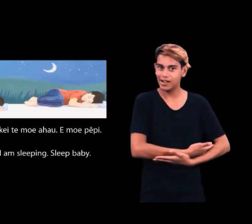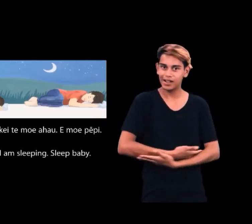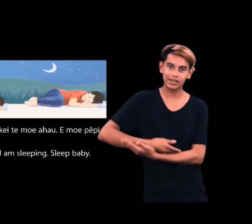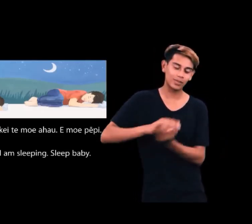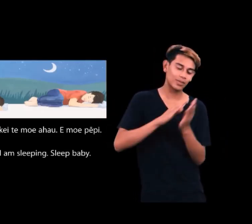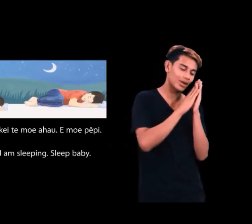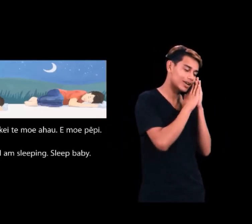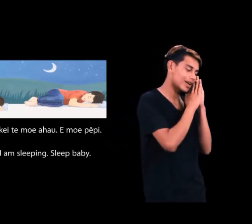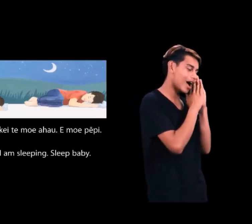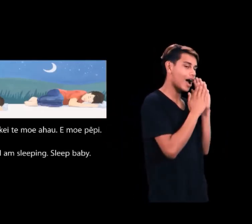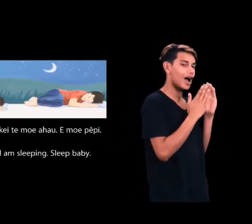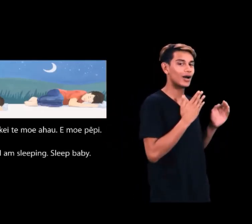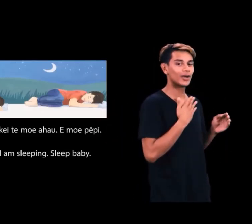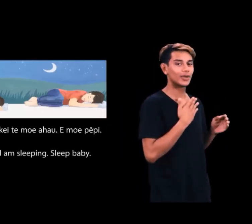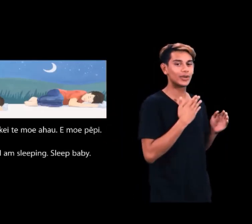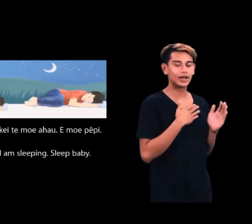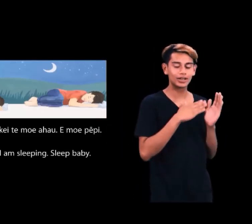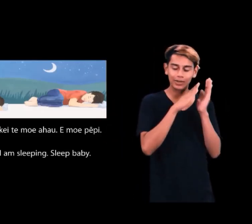Kei te moe ahau, kei te